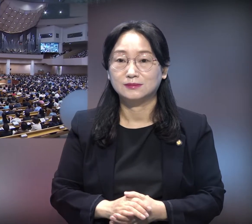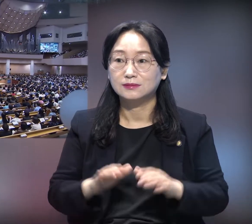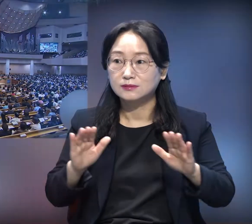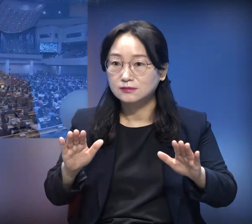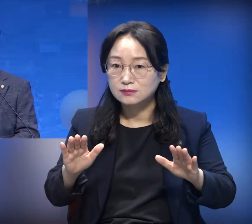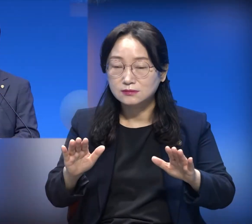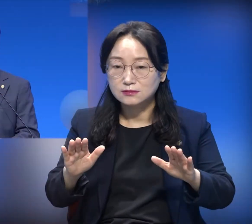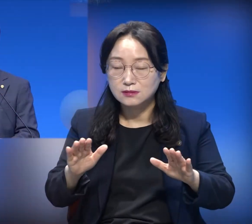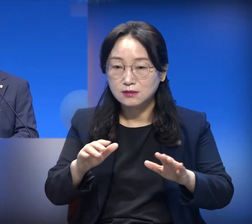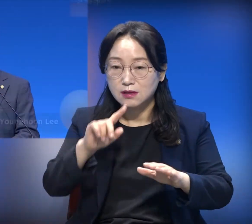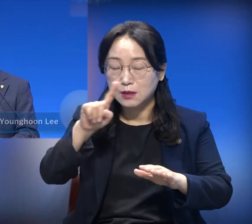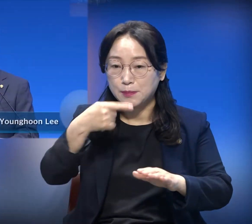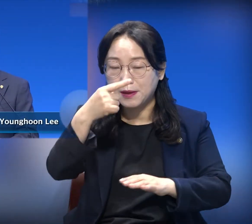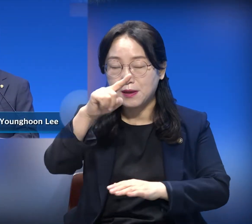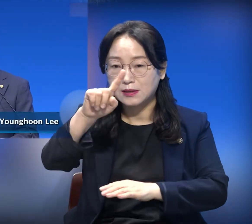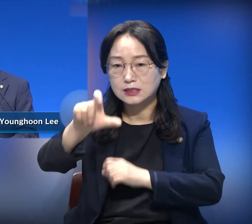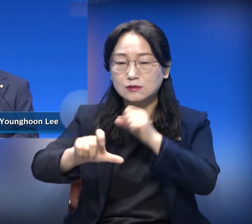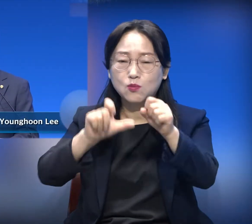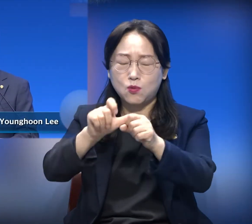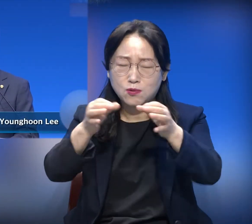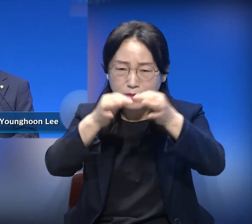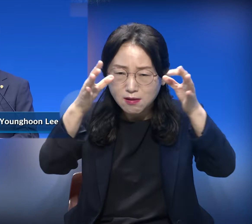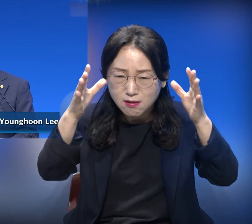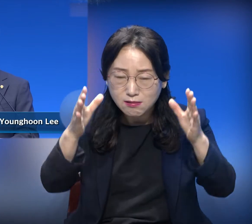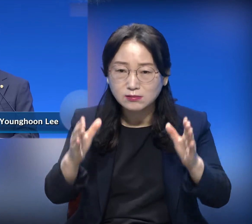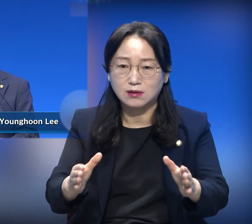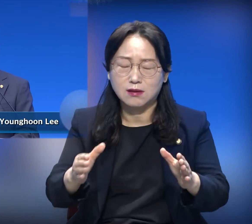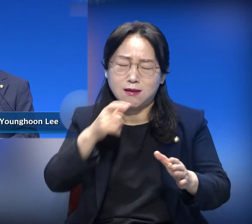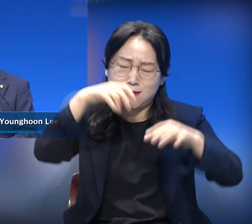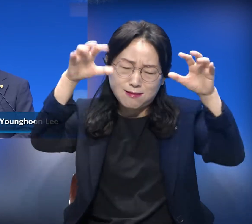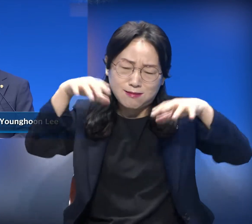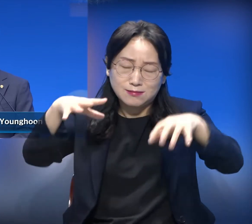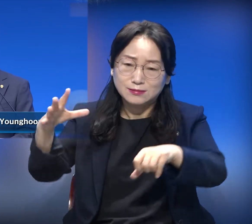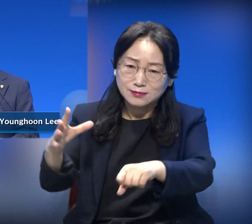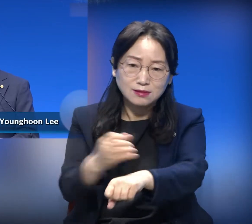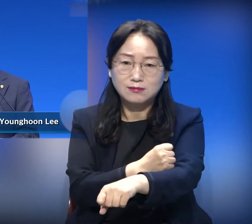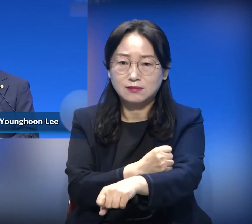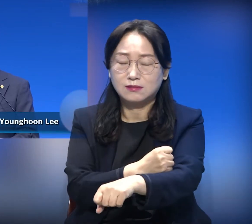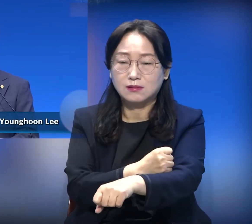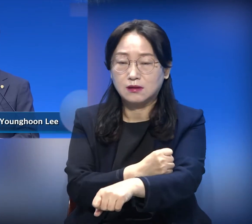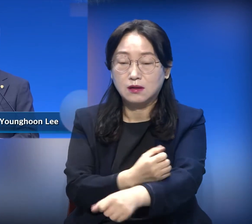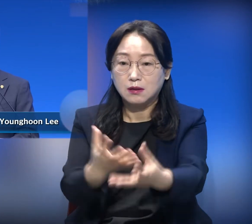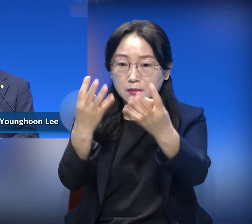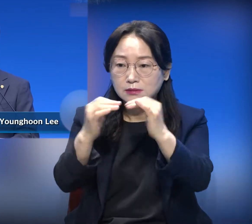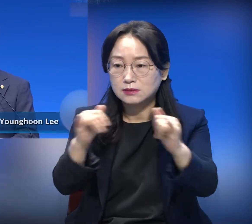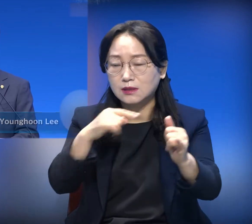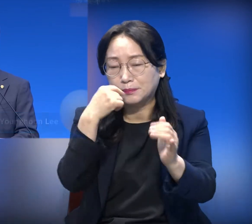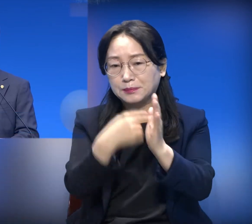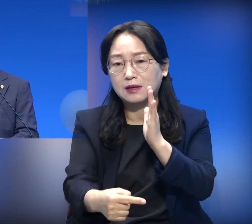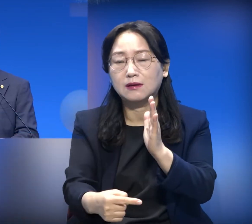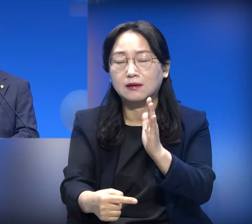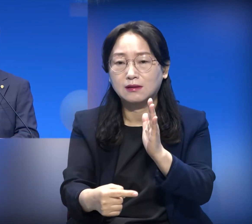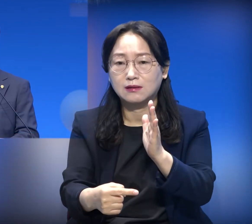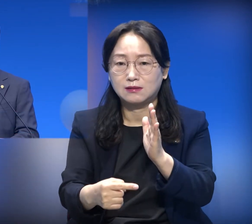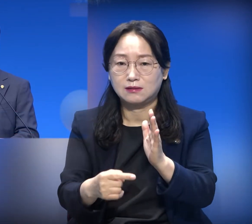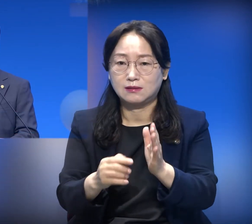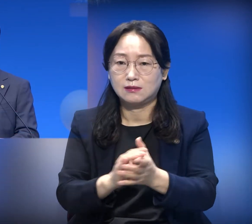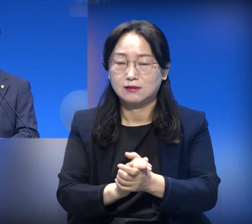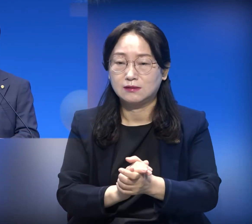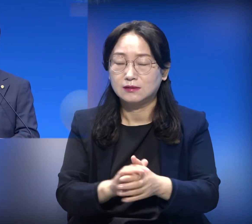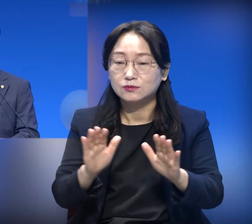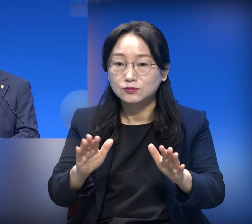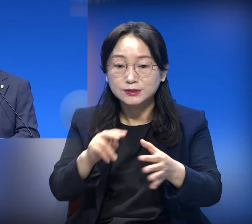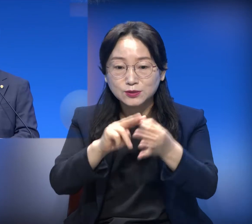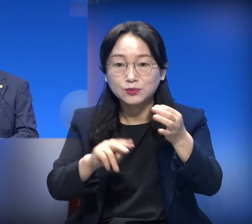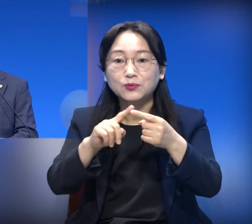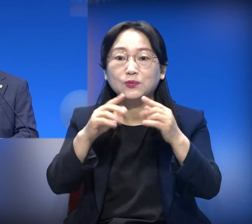기상관측 115년 만에 큰 폭우로 많은 국민들이 피해를 입었습니다. 그래서 저희